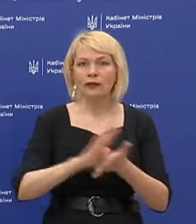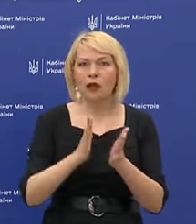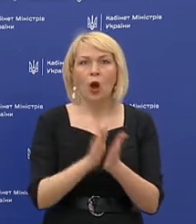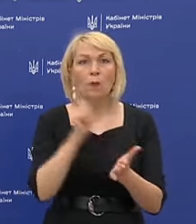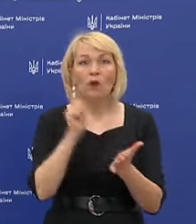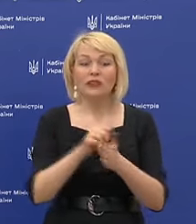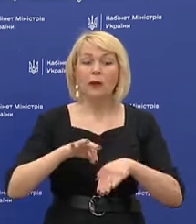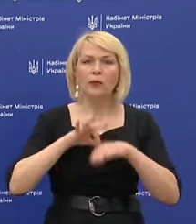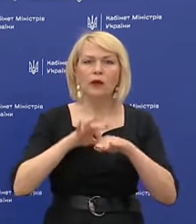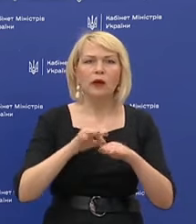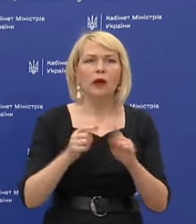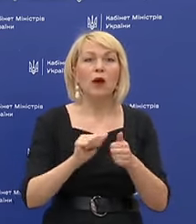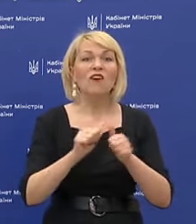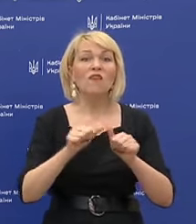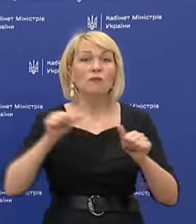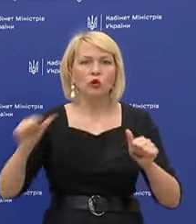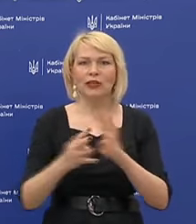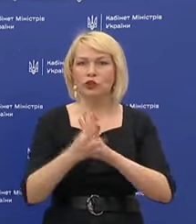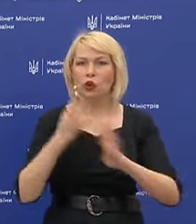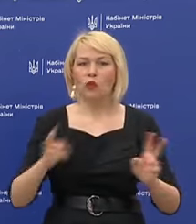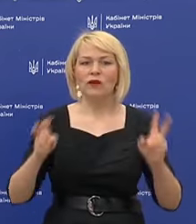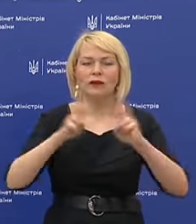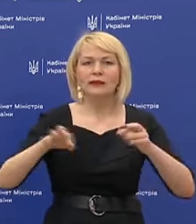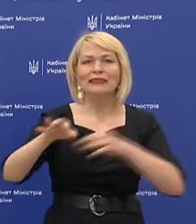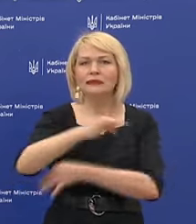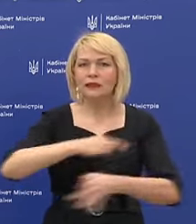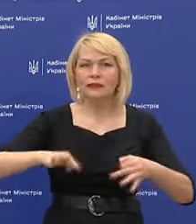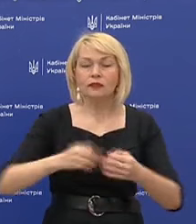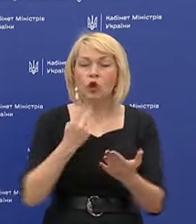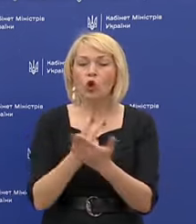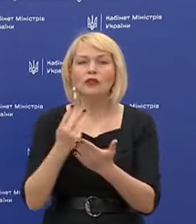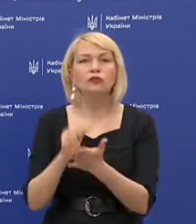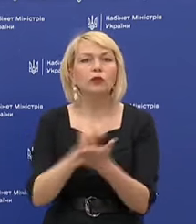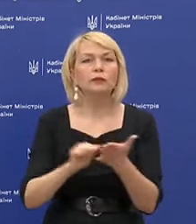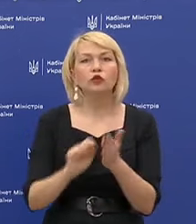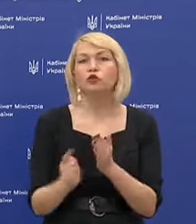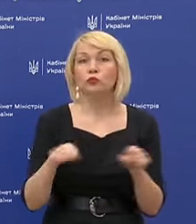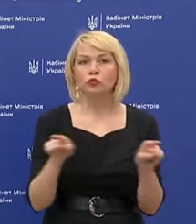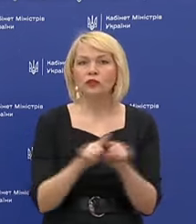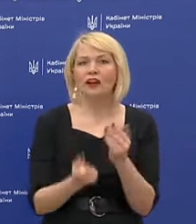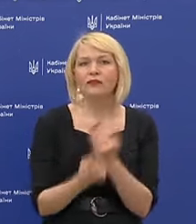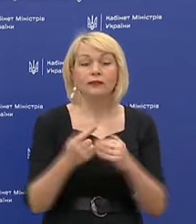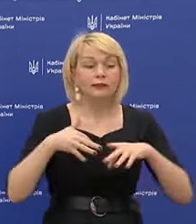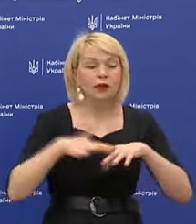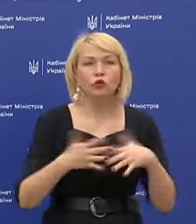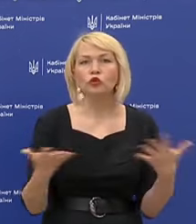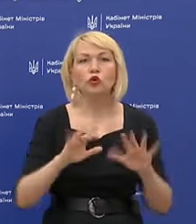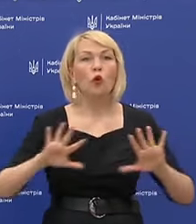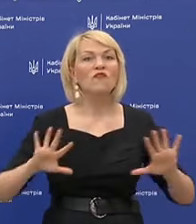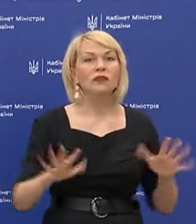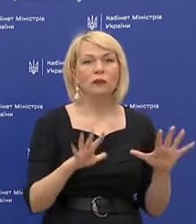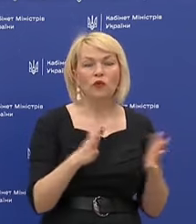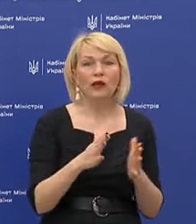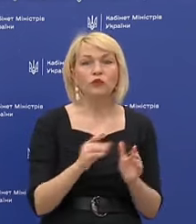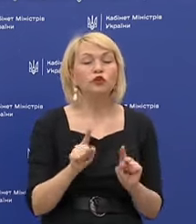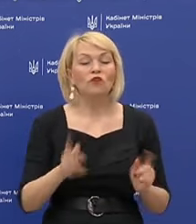повинна провести позачергове засідання, розглянути причини, чому так виникає, за рахунок чого відбувається,